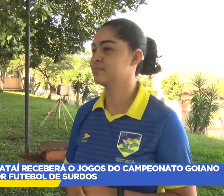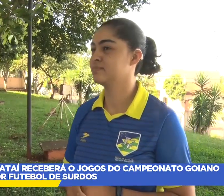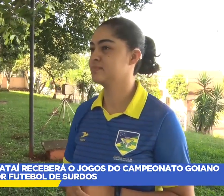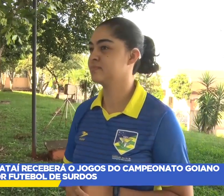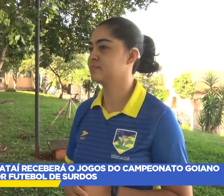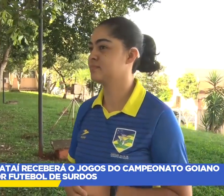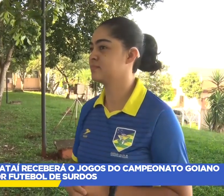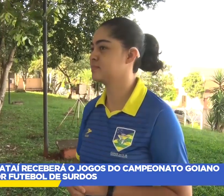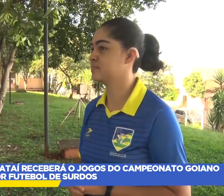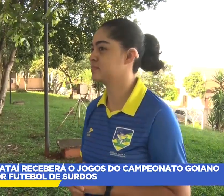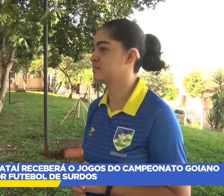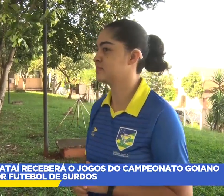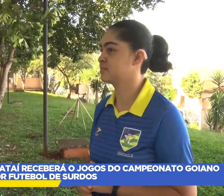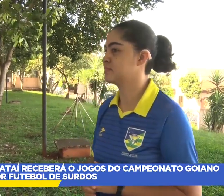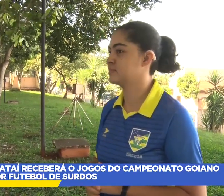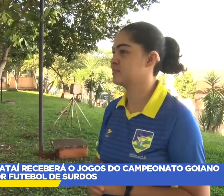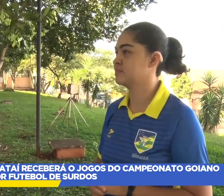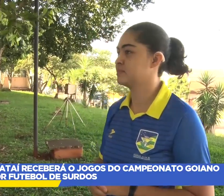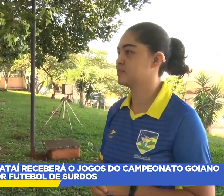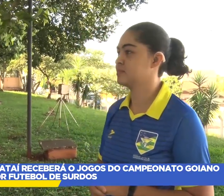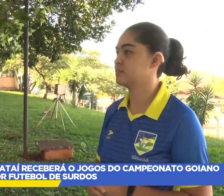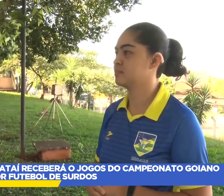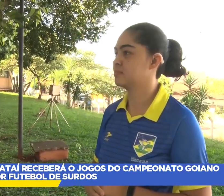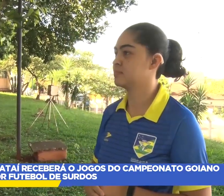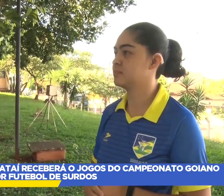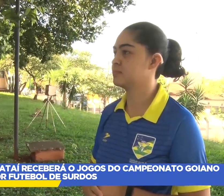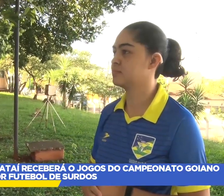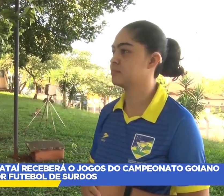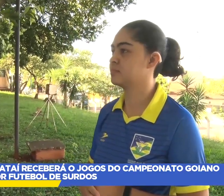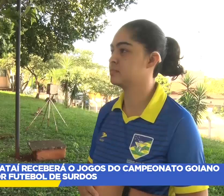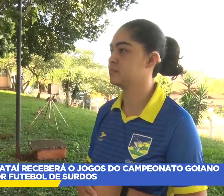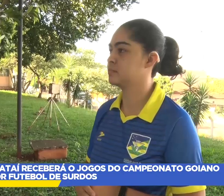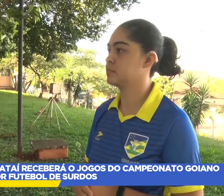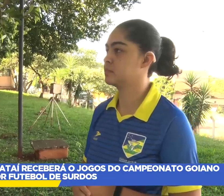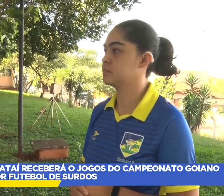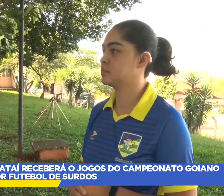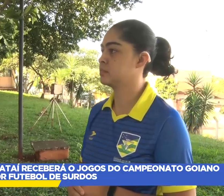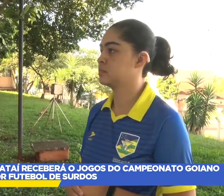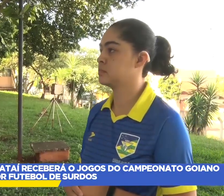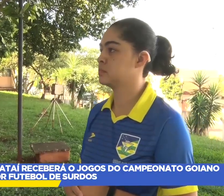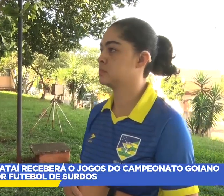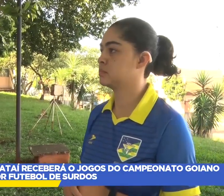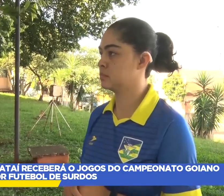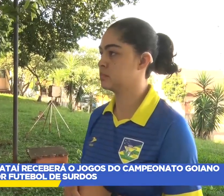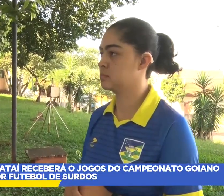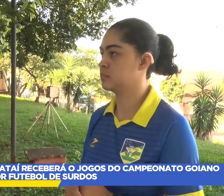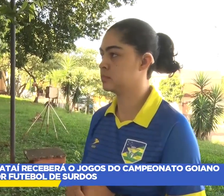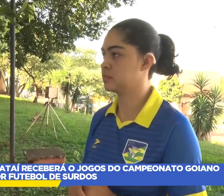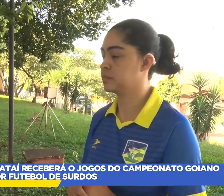surda. Quantas pessoas virão participar e quais são as regiões? De onde eles vêm?